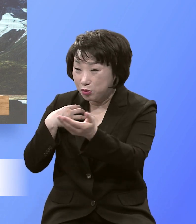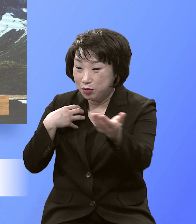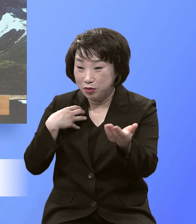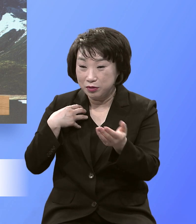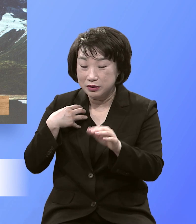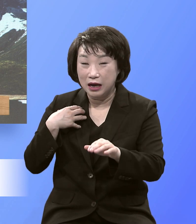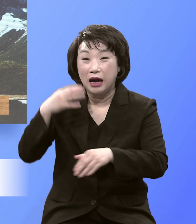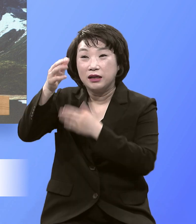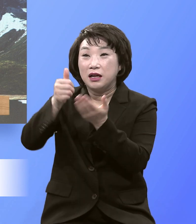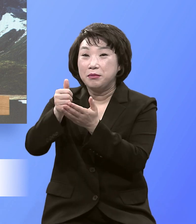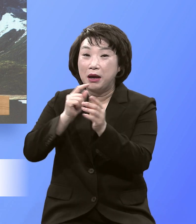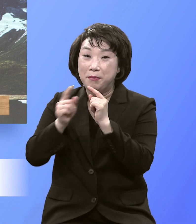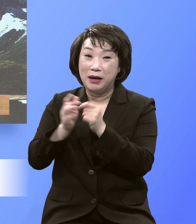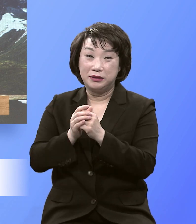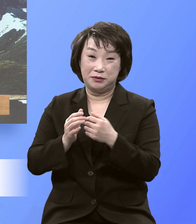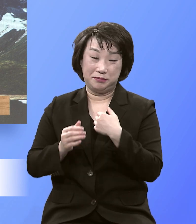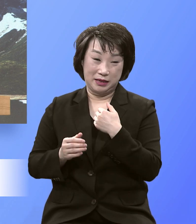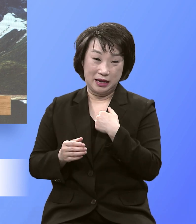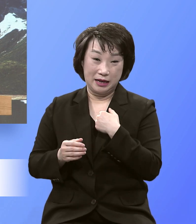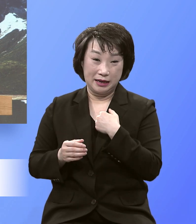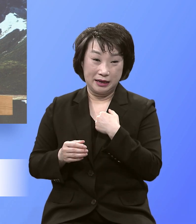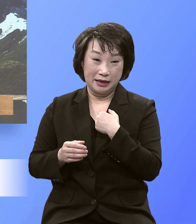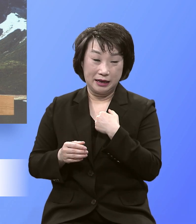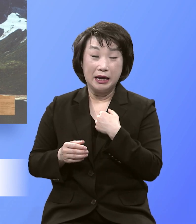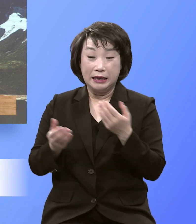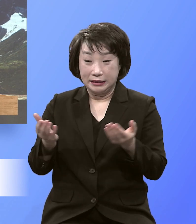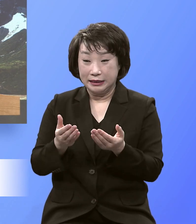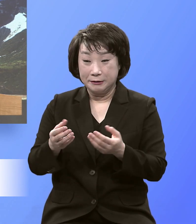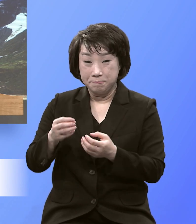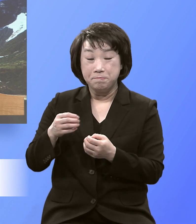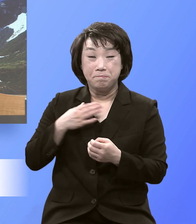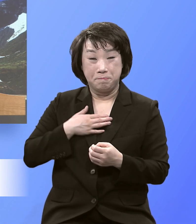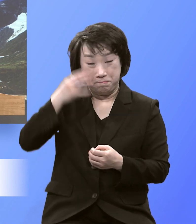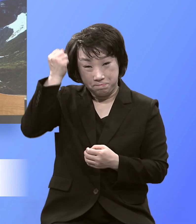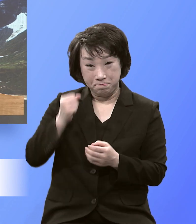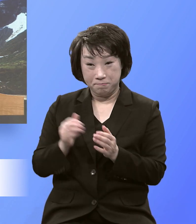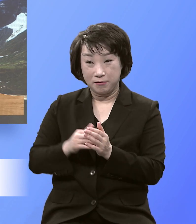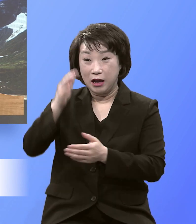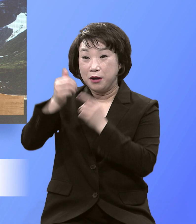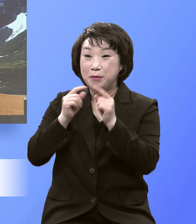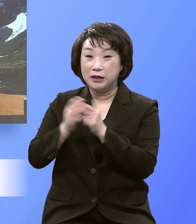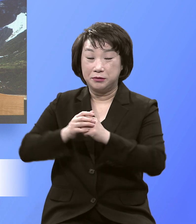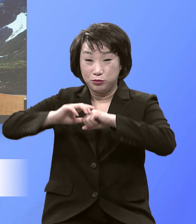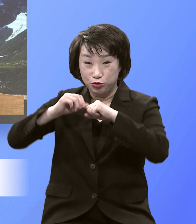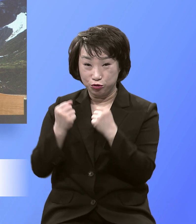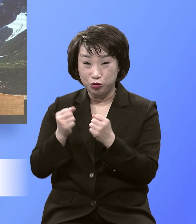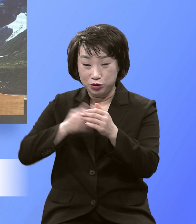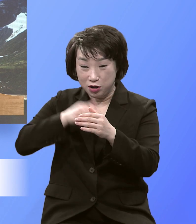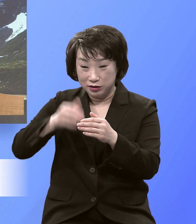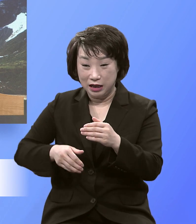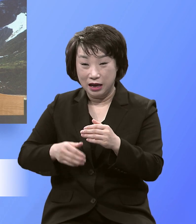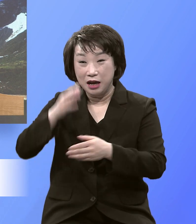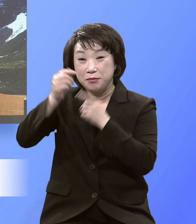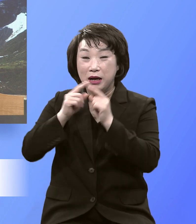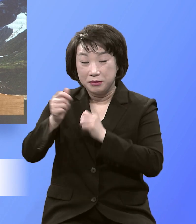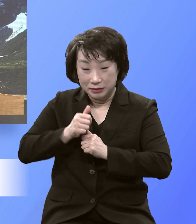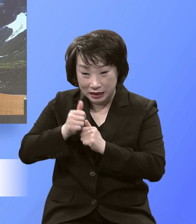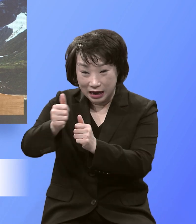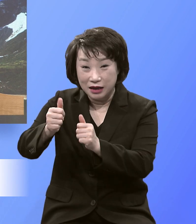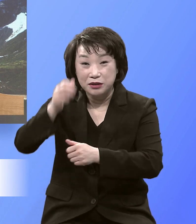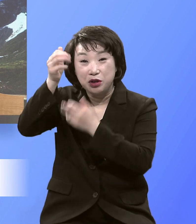여러분 하나님의 말씀이 내 사역임을 알며 그 말씀을 절대 복종하고 그 말씀을 쫓아